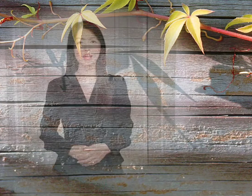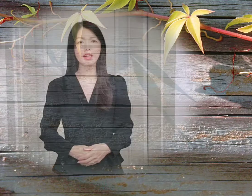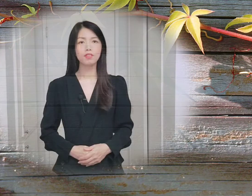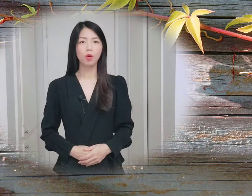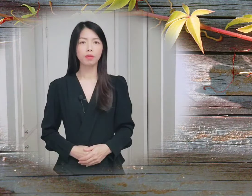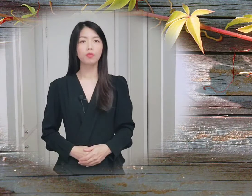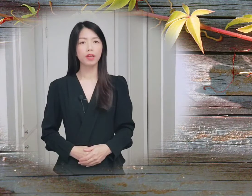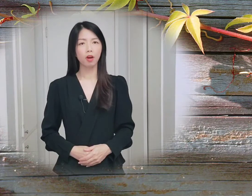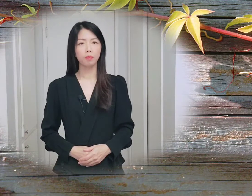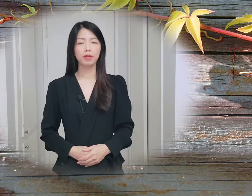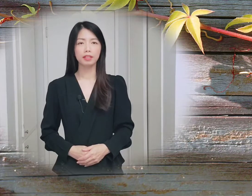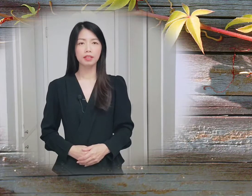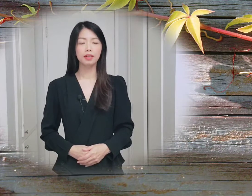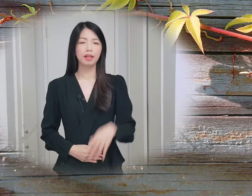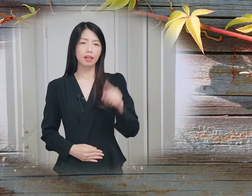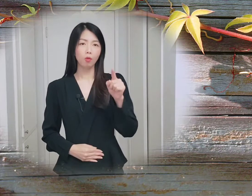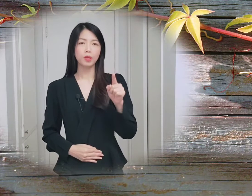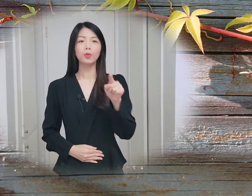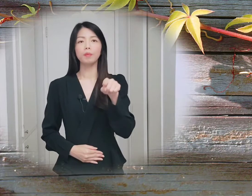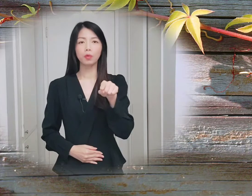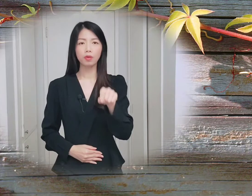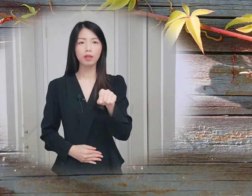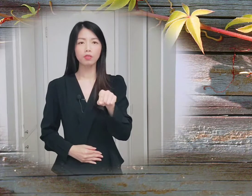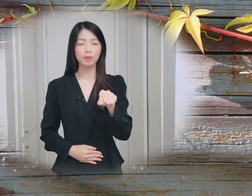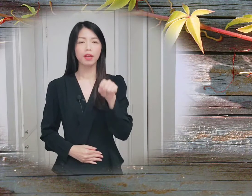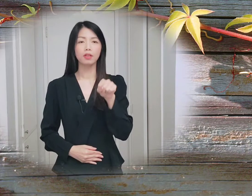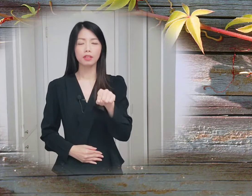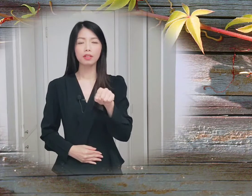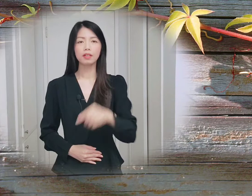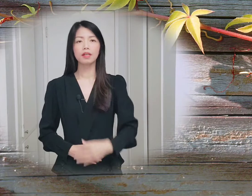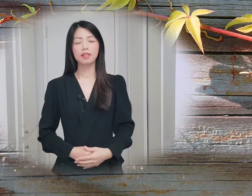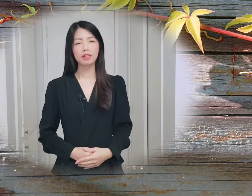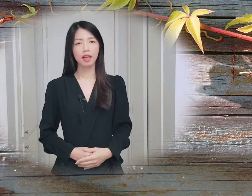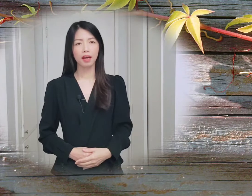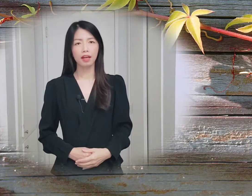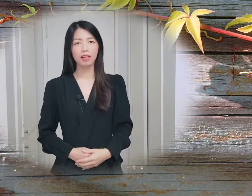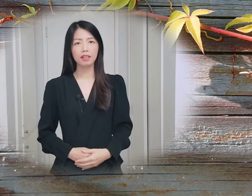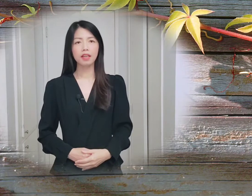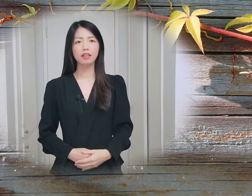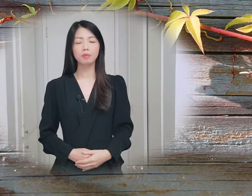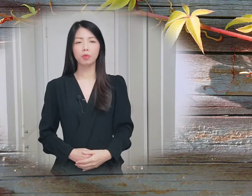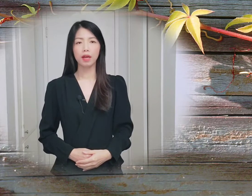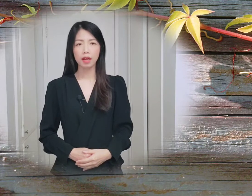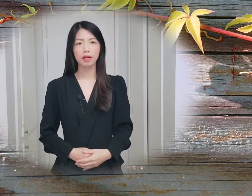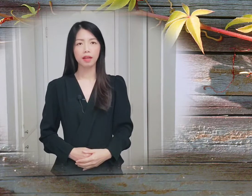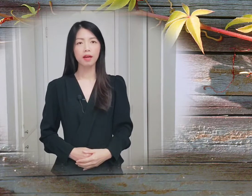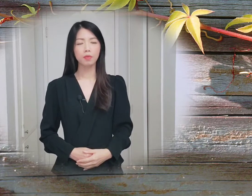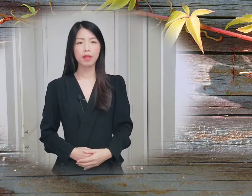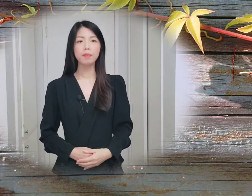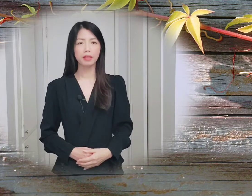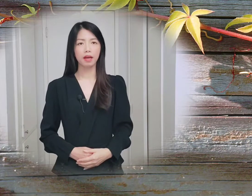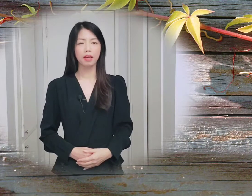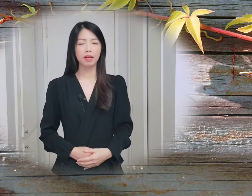그 측량할 수 없는 위험. 그 검지로 앞에 콕 찍어주시면 돼요. 그 측량. 측량은 뭐